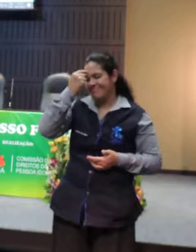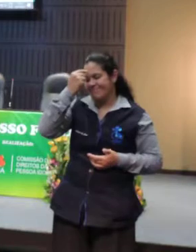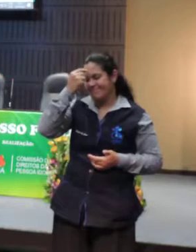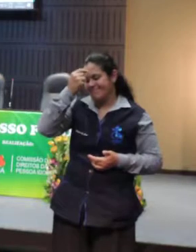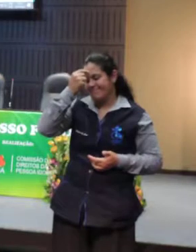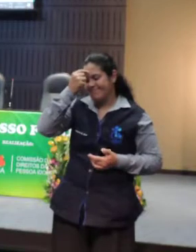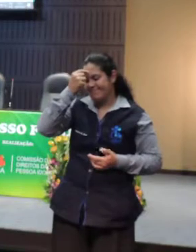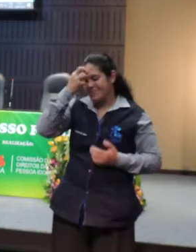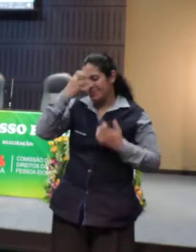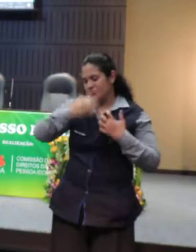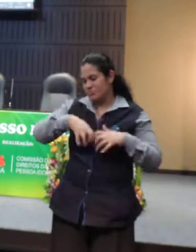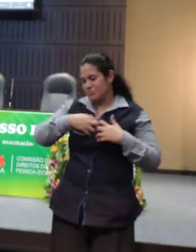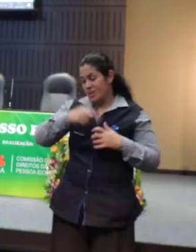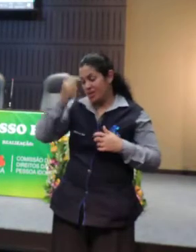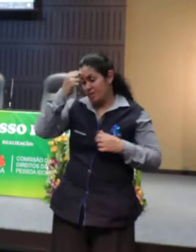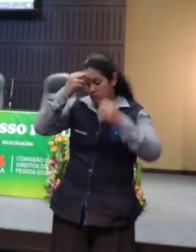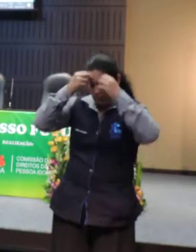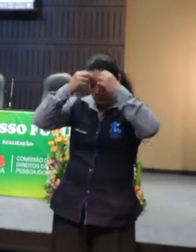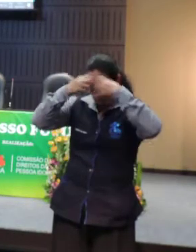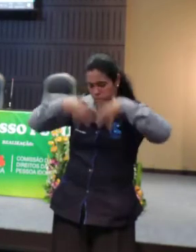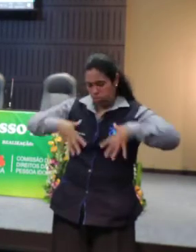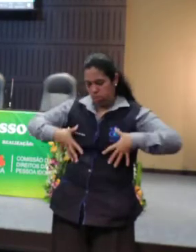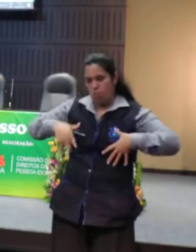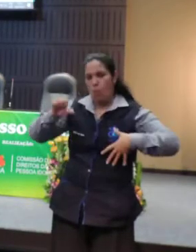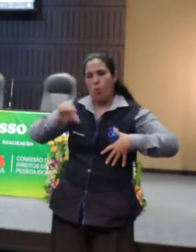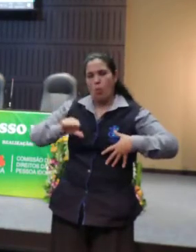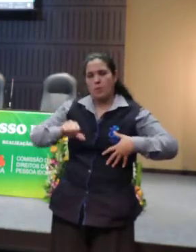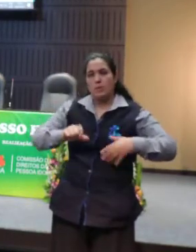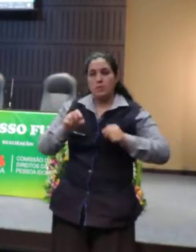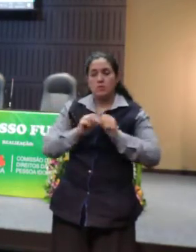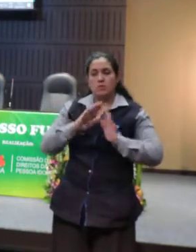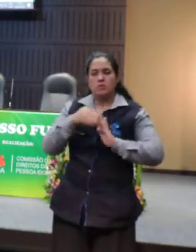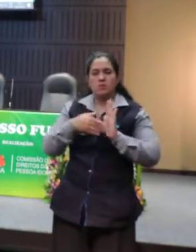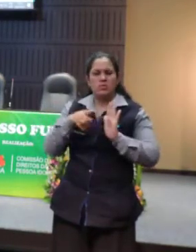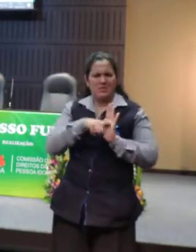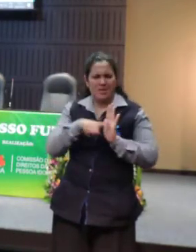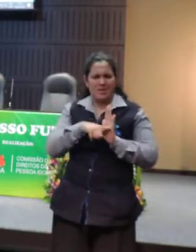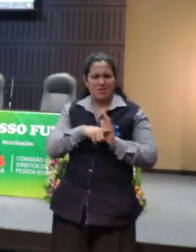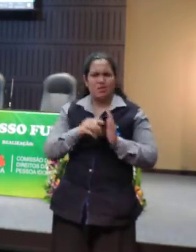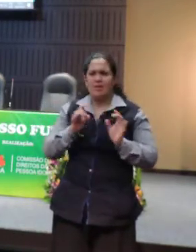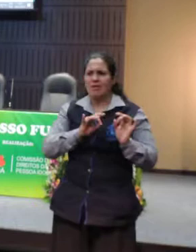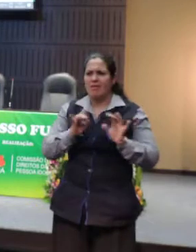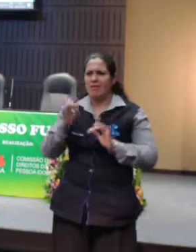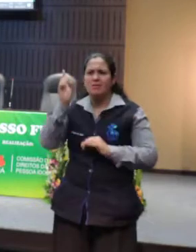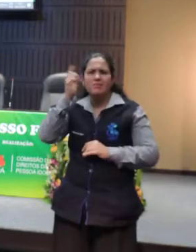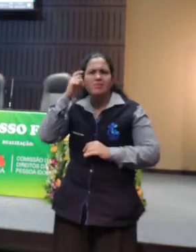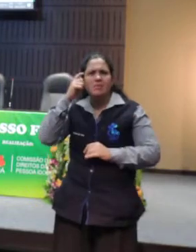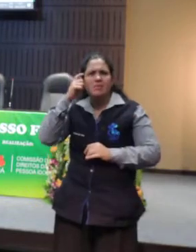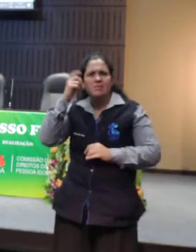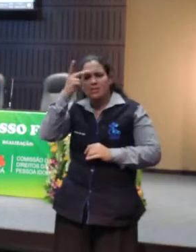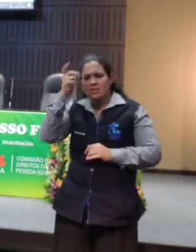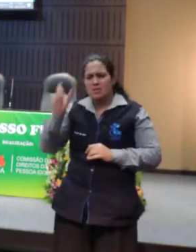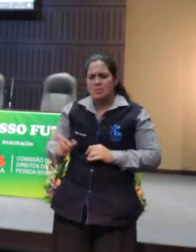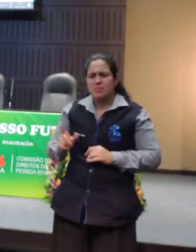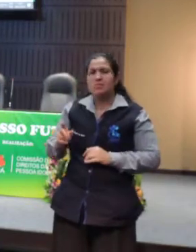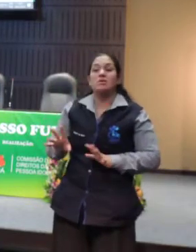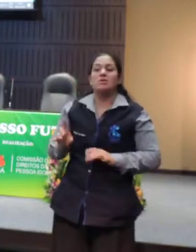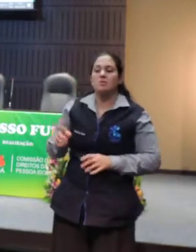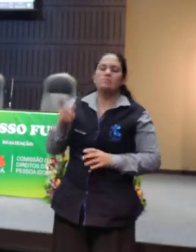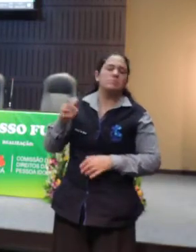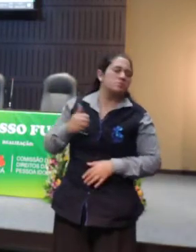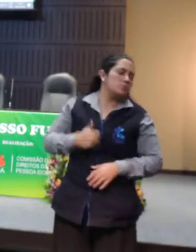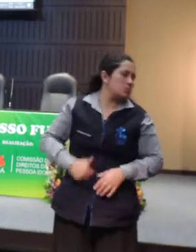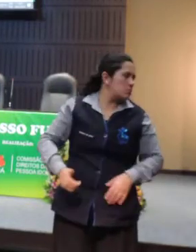aquela energia pesada. E pior, você criou um vínculo de negatividade, que cada vez que você pensa no cidadão, você lembra na cagada que ele fez